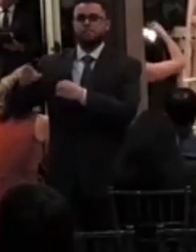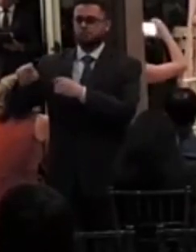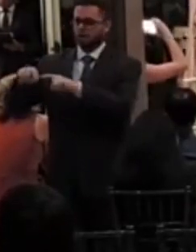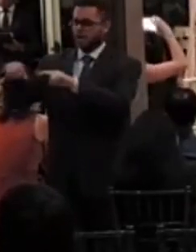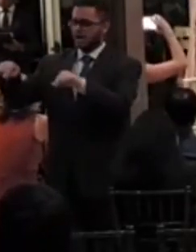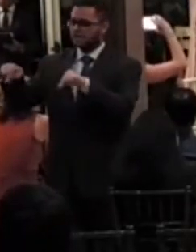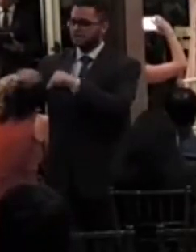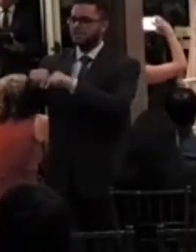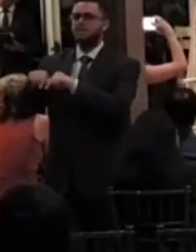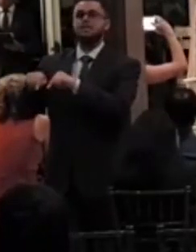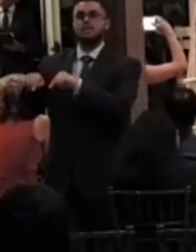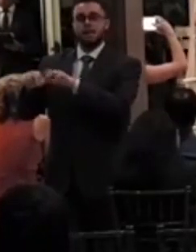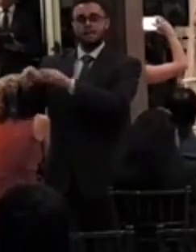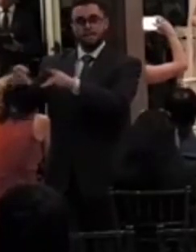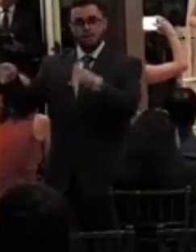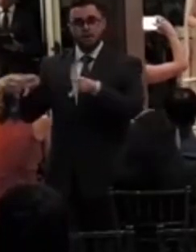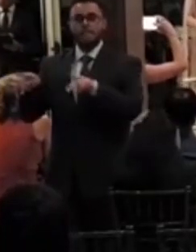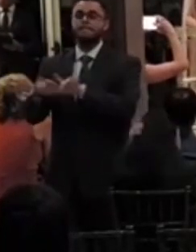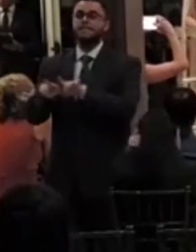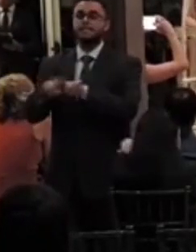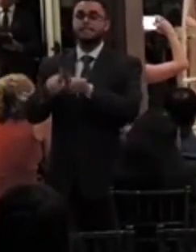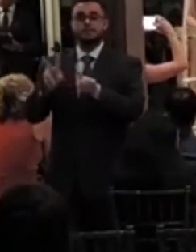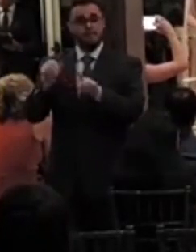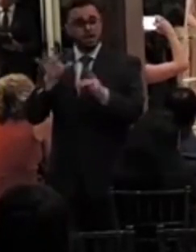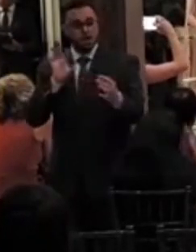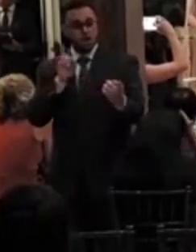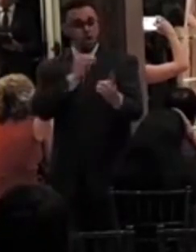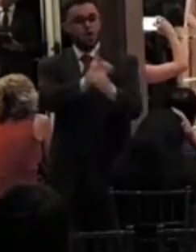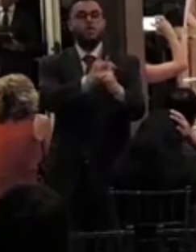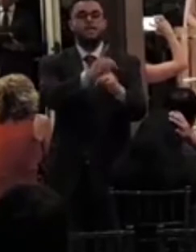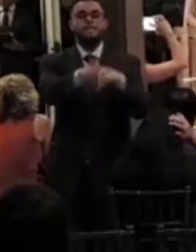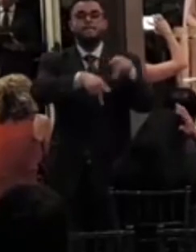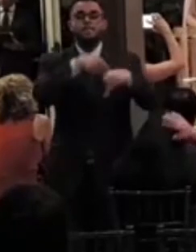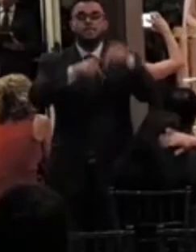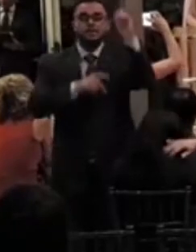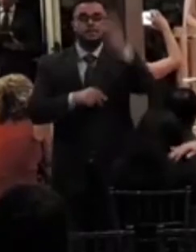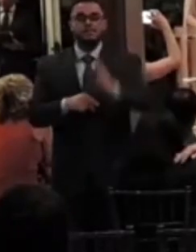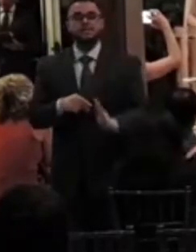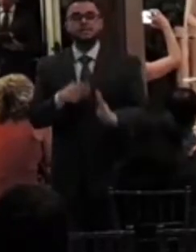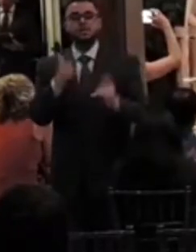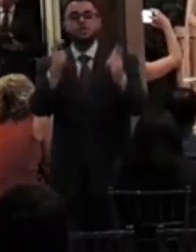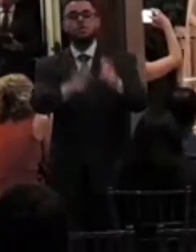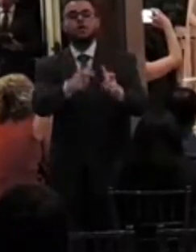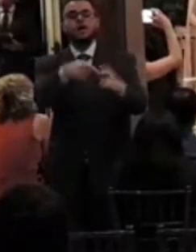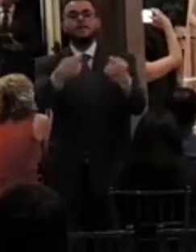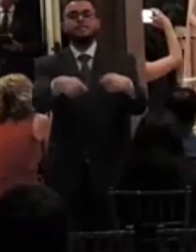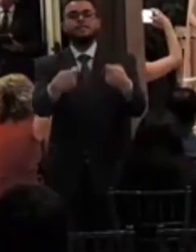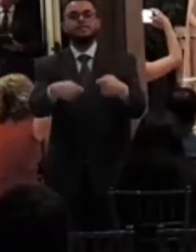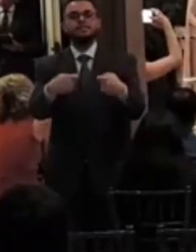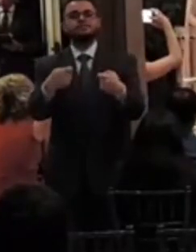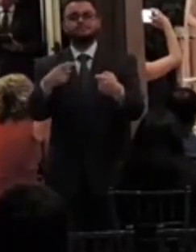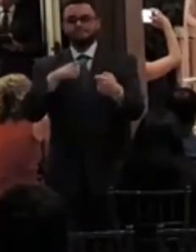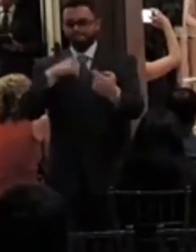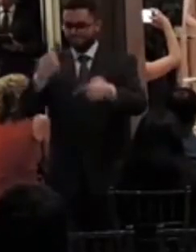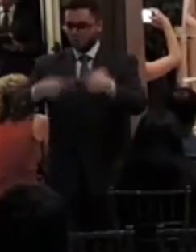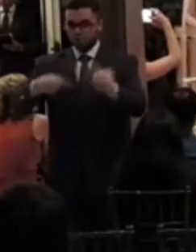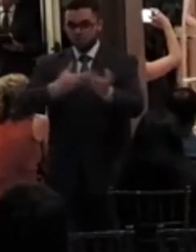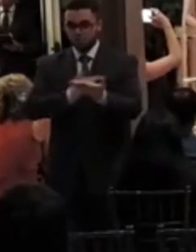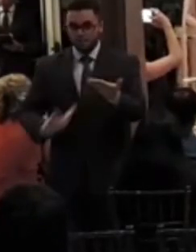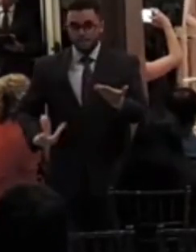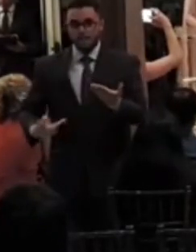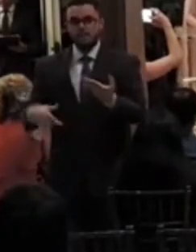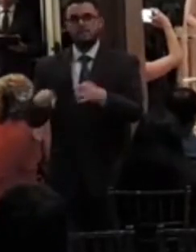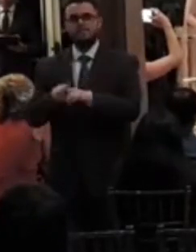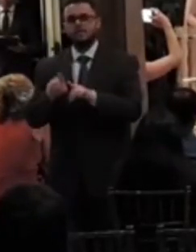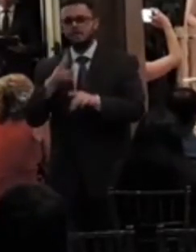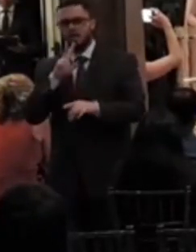que vai também encontrar a população brasileira onde ela mais precisa, atuando nas políticas públicas, afirmando